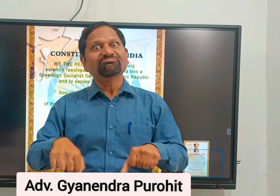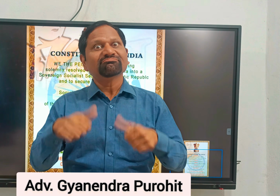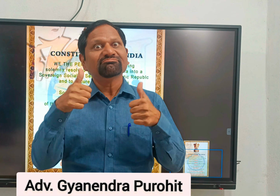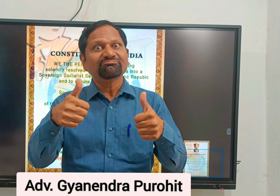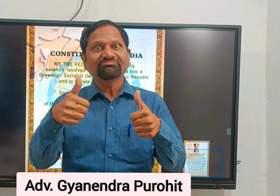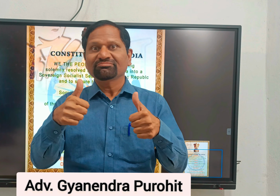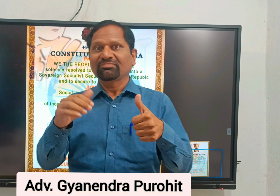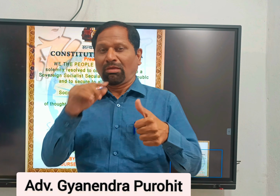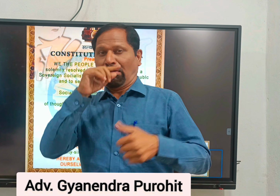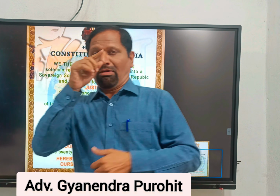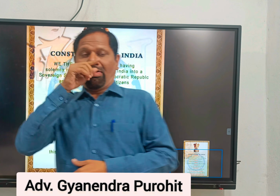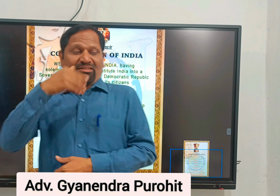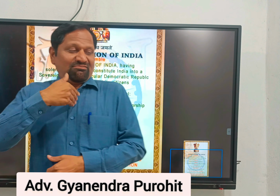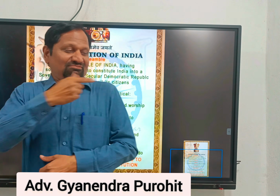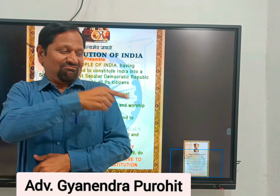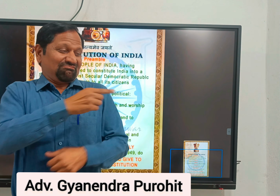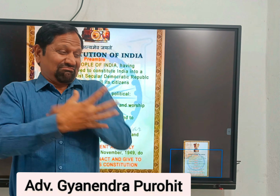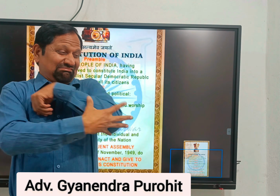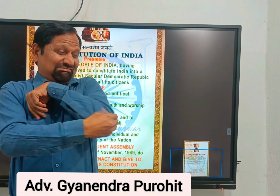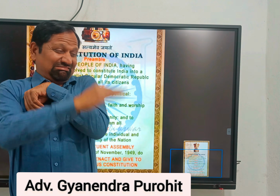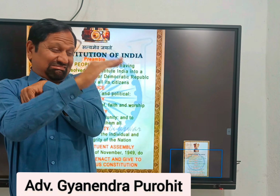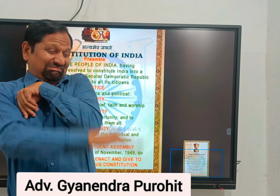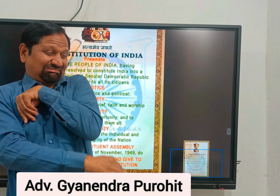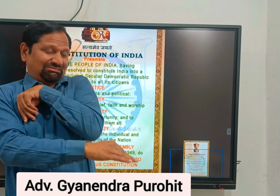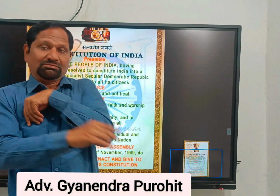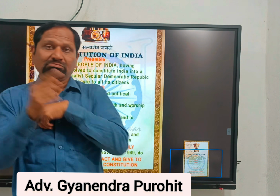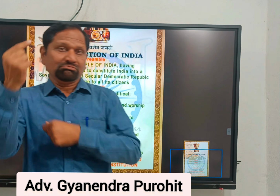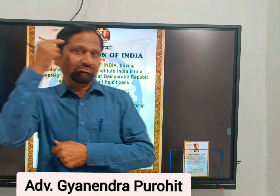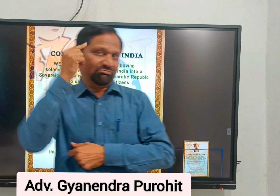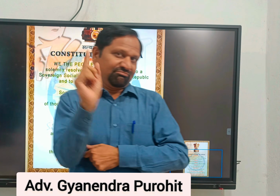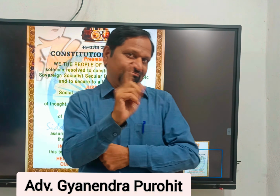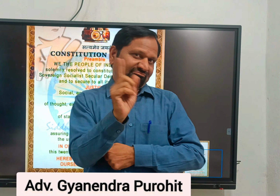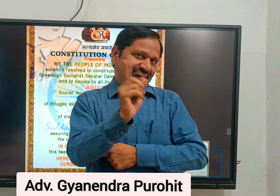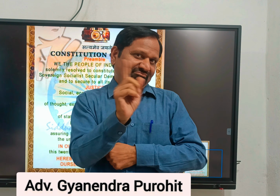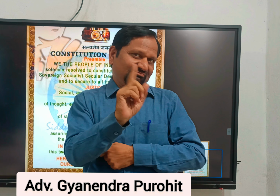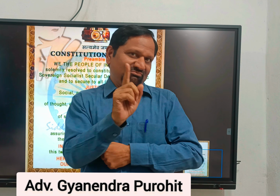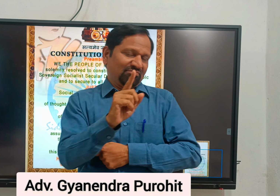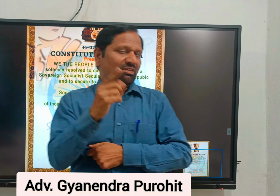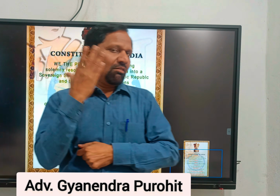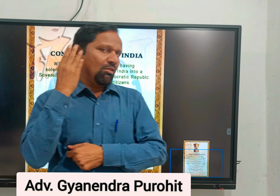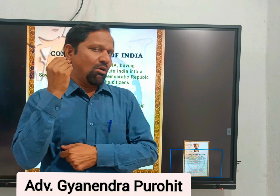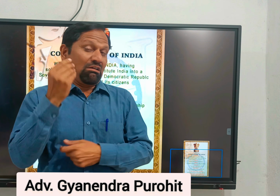असमानता किसी भी प्रकार से स्वीकार नहीं की गई है, चाहे निर्धन हो,